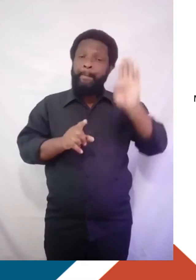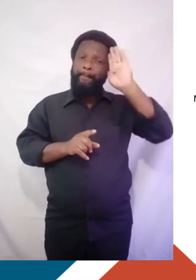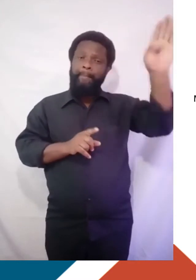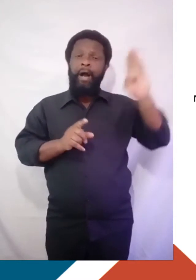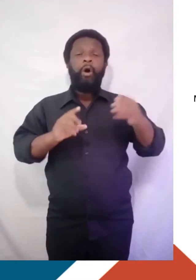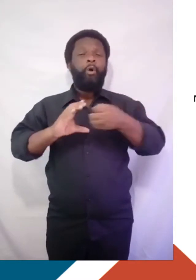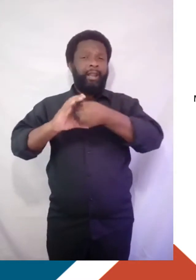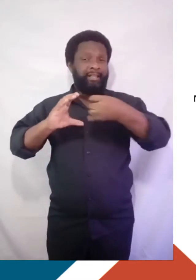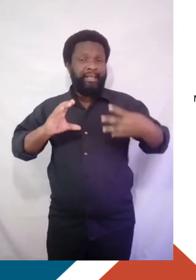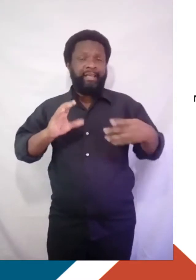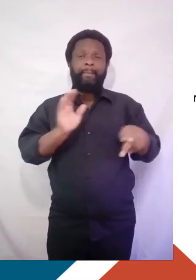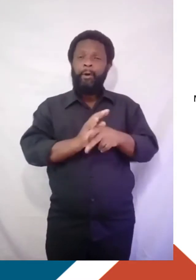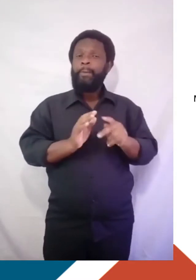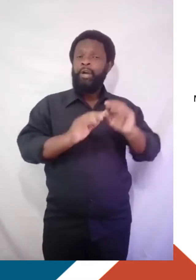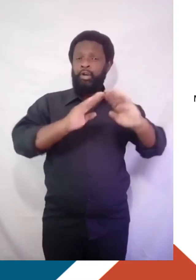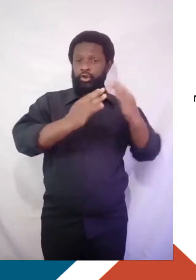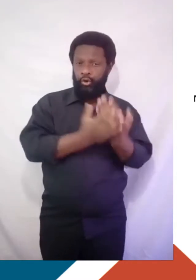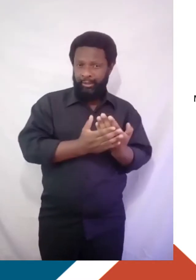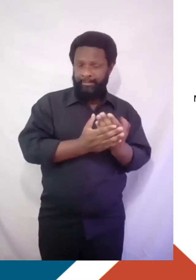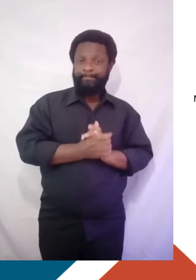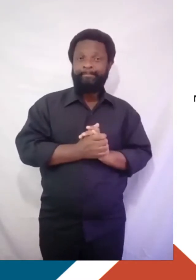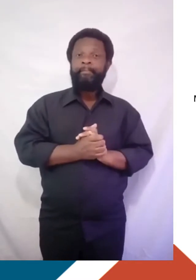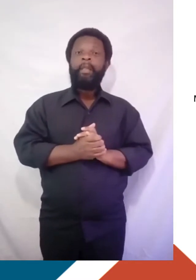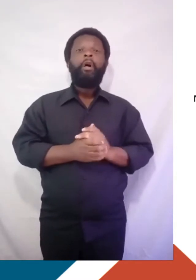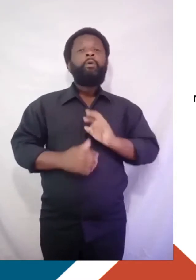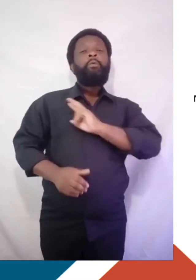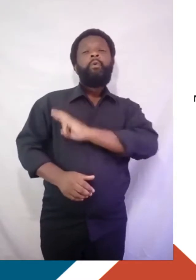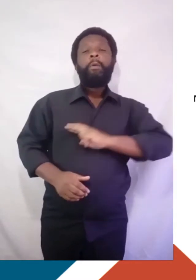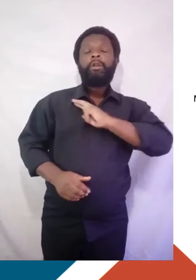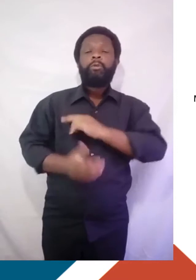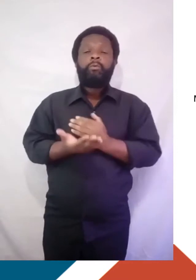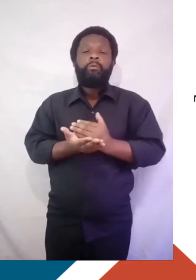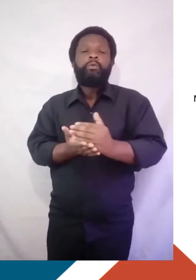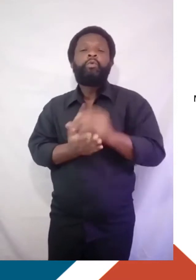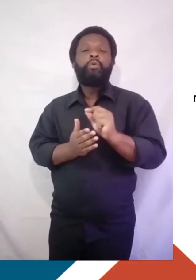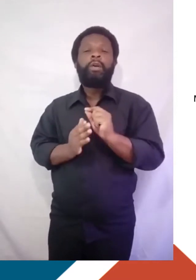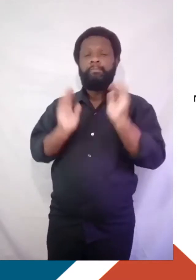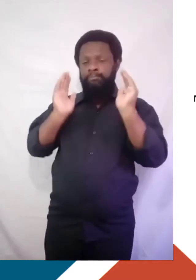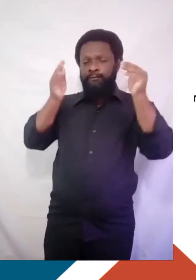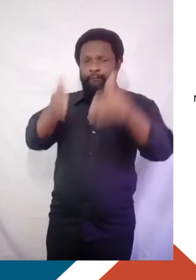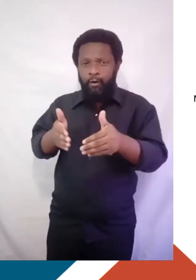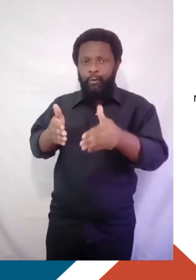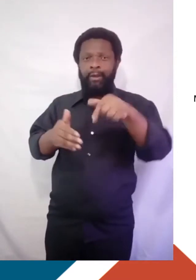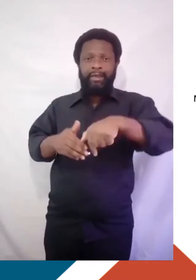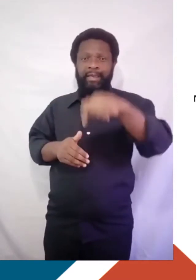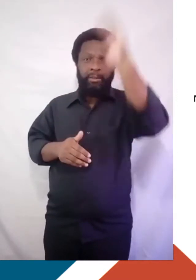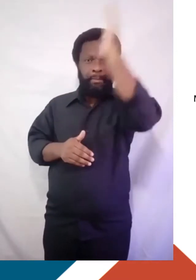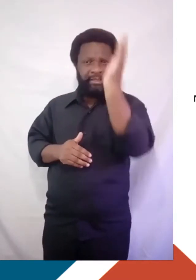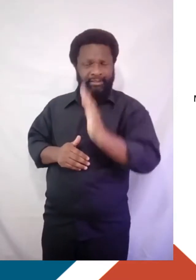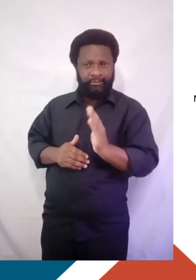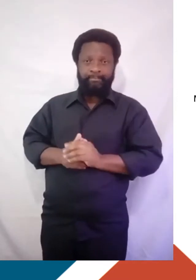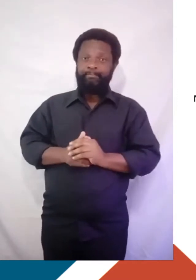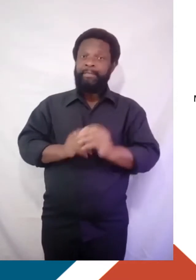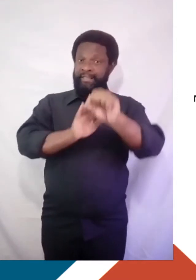principais características dessa escola literária. O romantismo inicia a era nacional na literatura brasileira. O fim